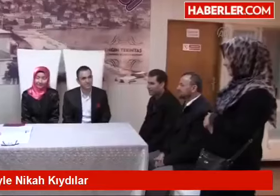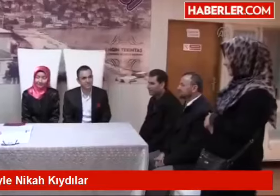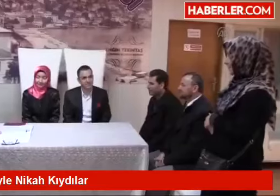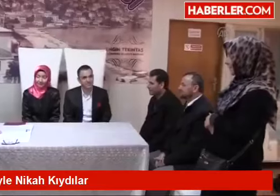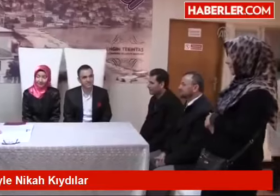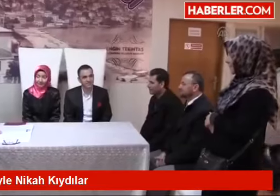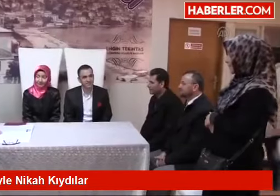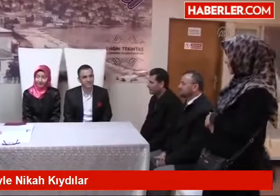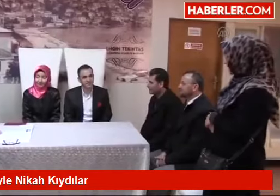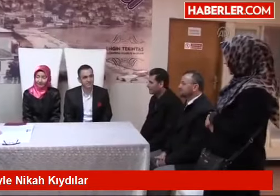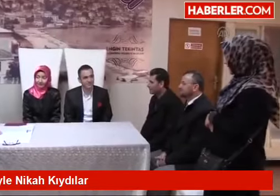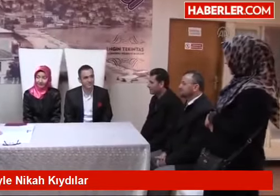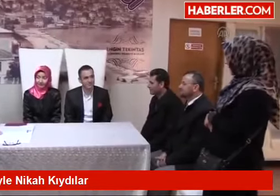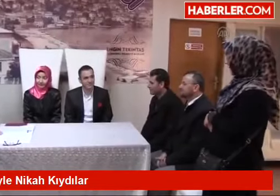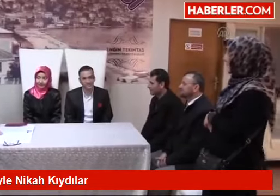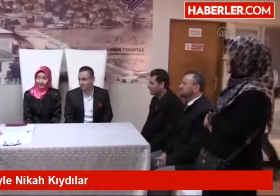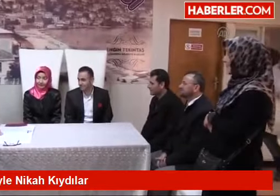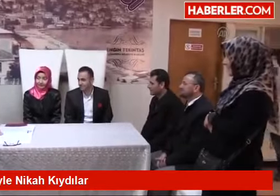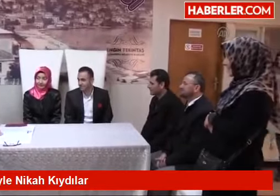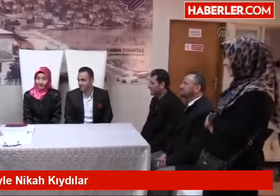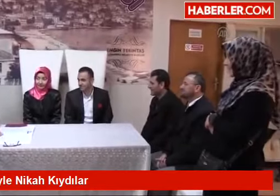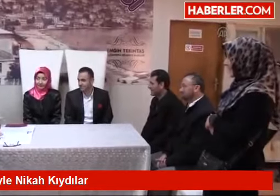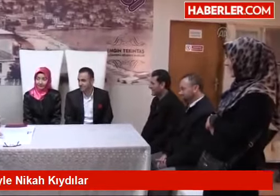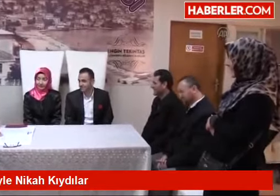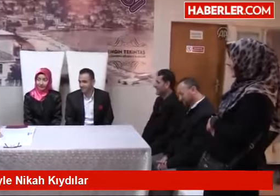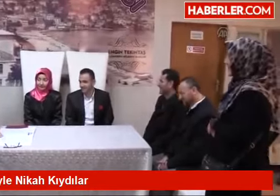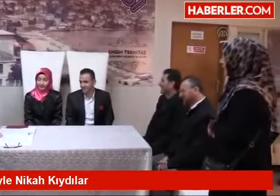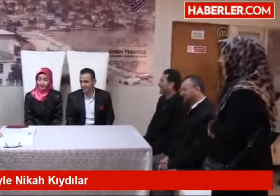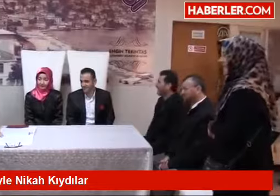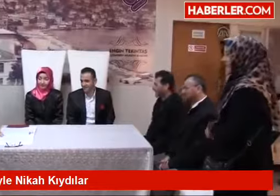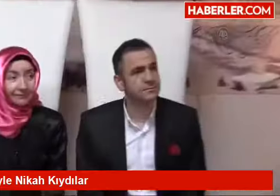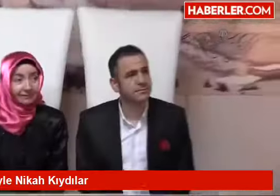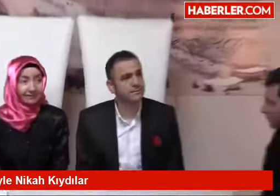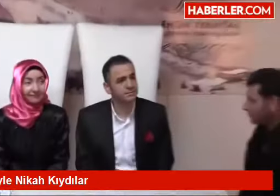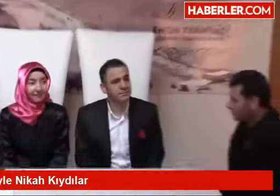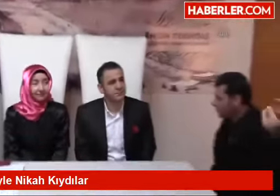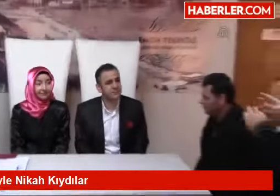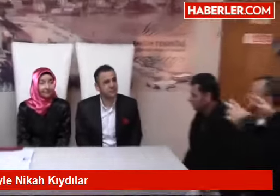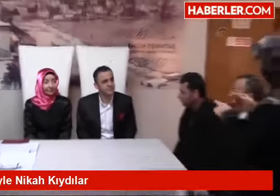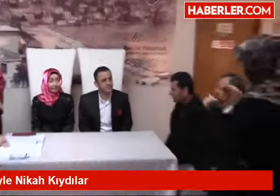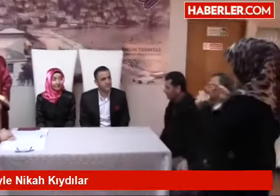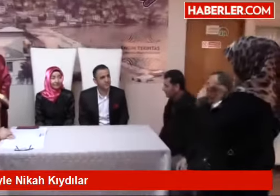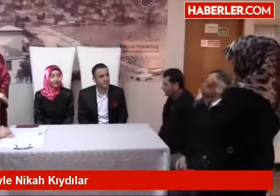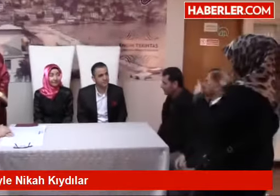Anında dedi beyin inşallah bu sessiz sedasız ama sesli olacak şekilde.